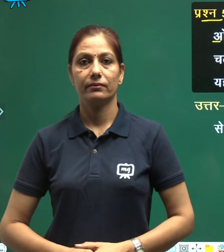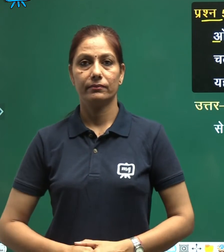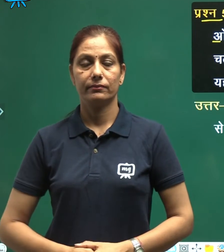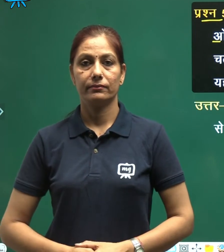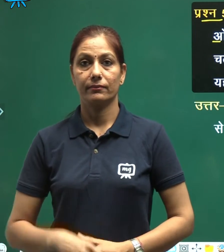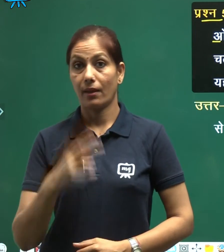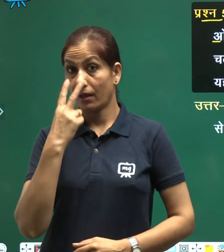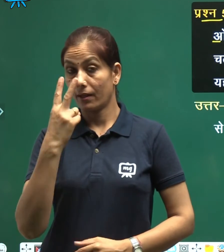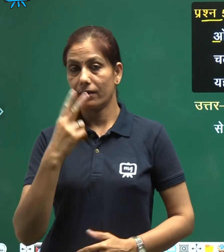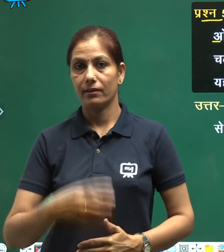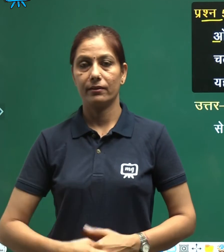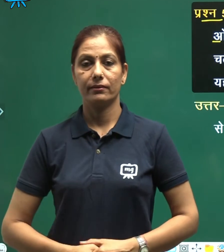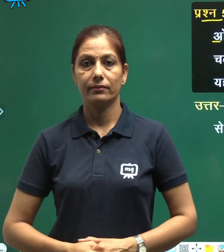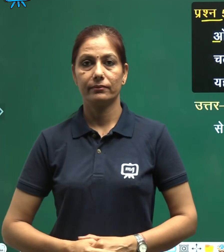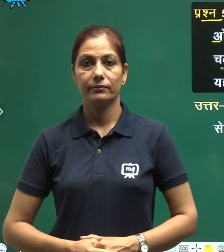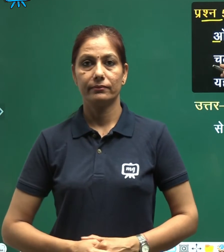निगाह